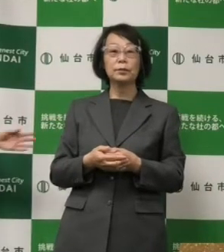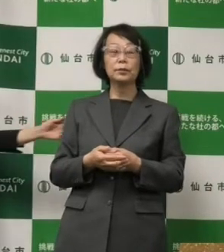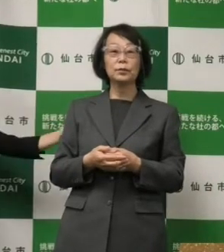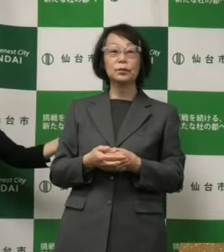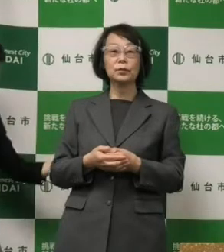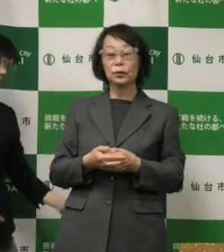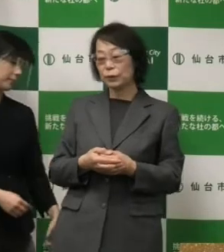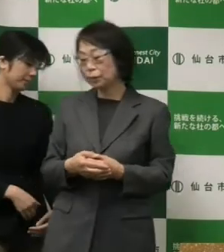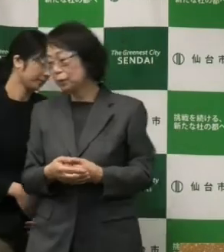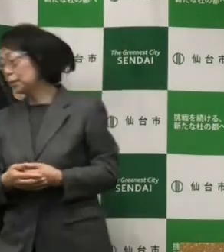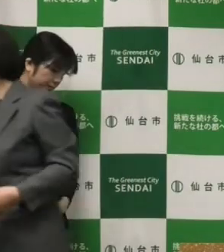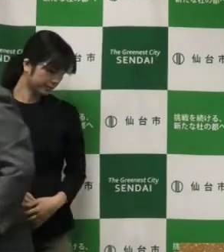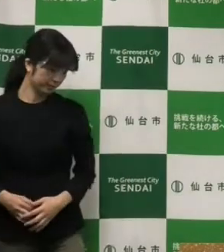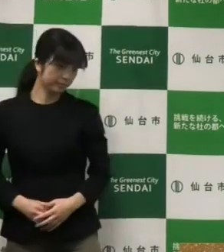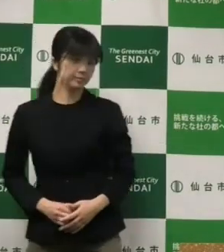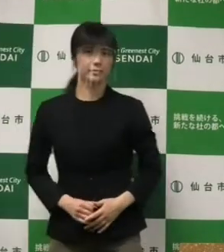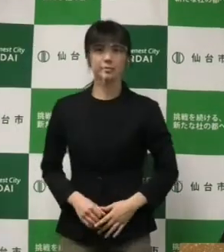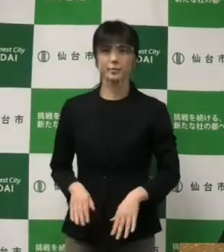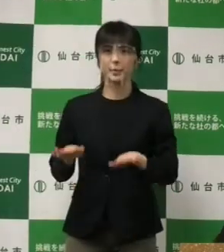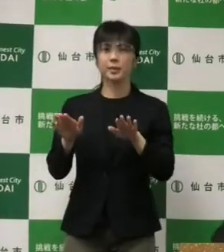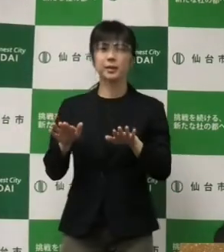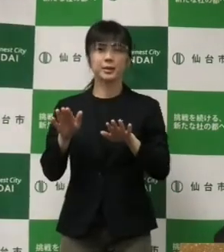すいません、今の質問に関連してですね、